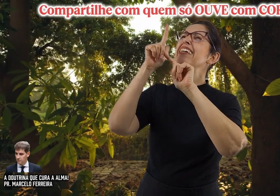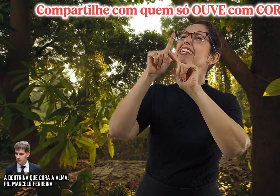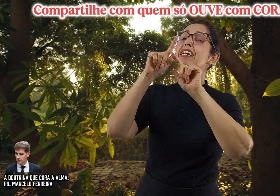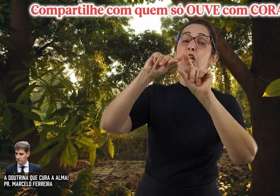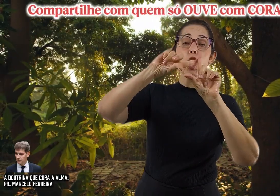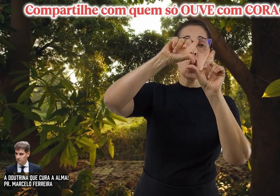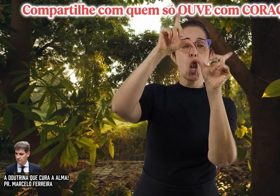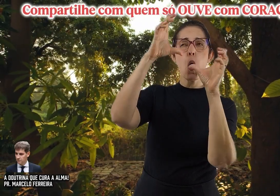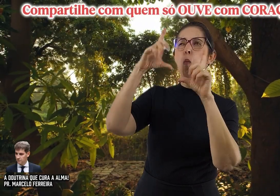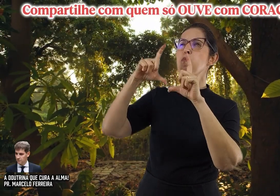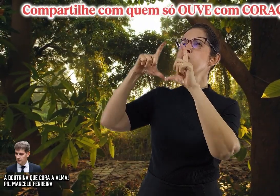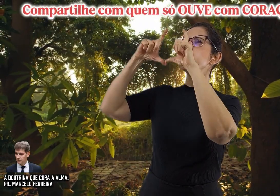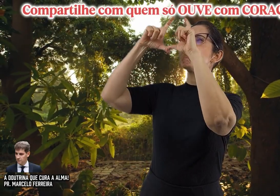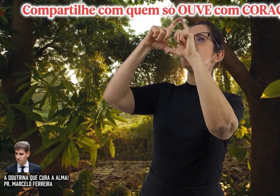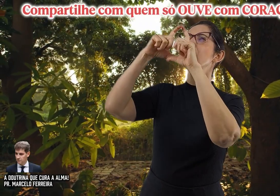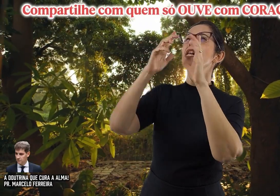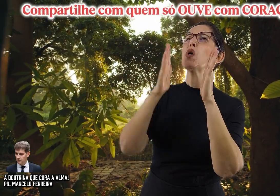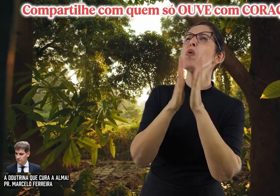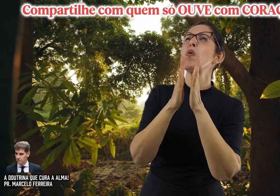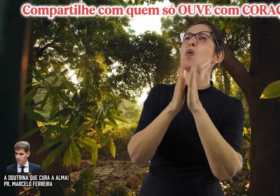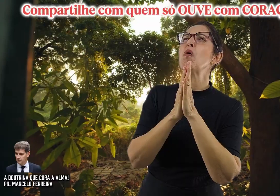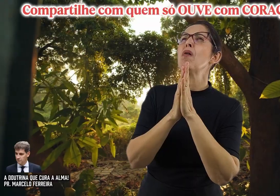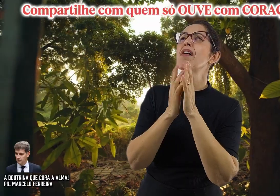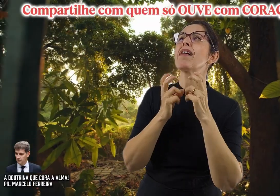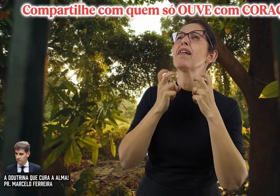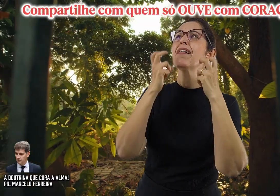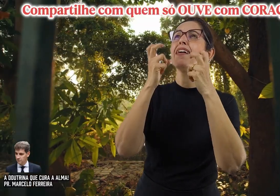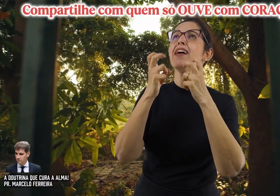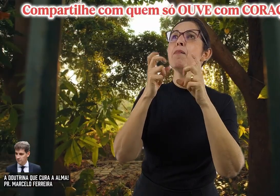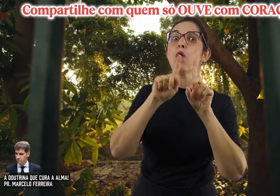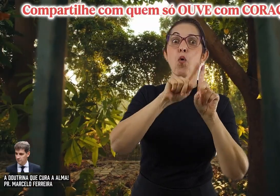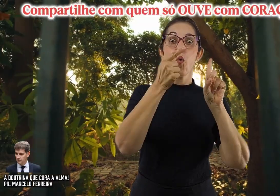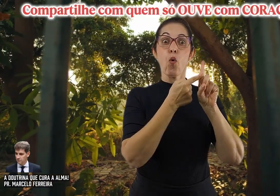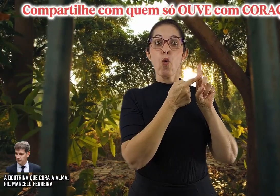lua cheia, ela clamou ao Senhor e engravidou.